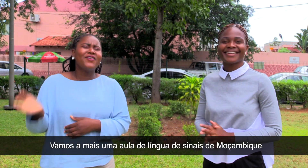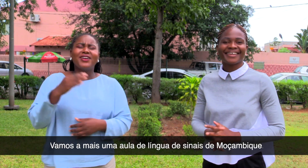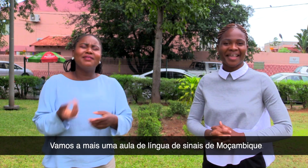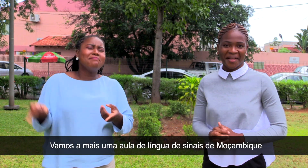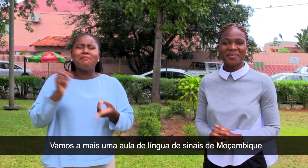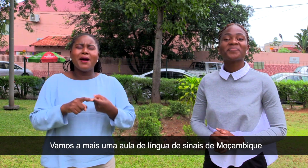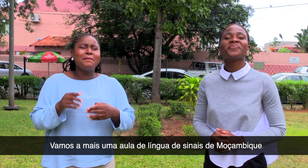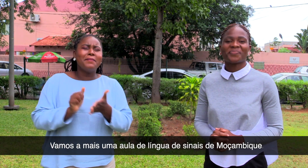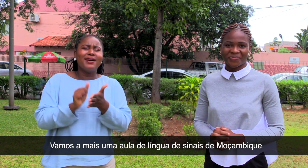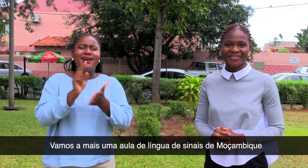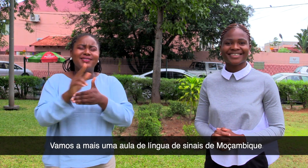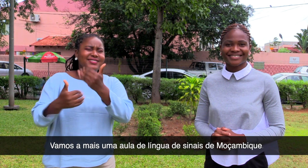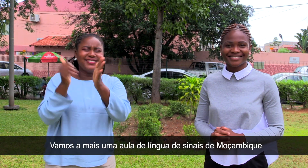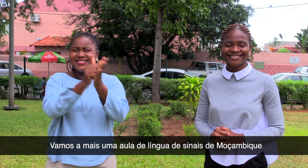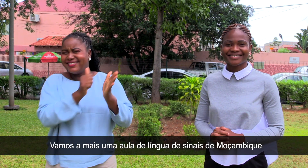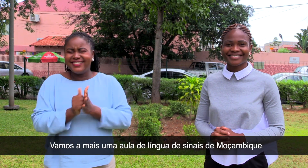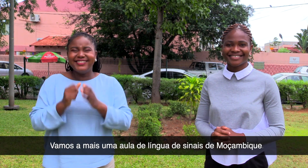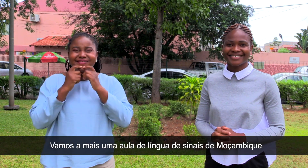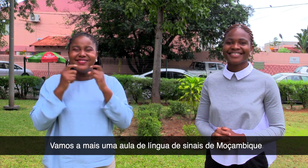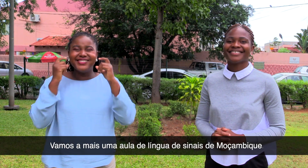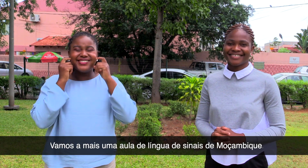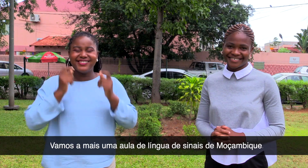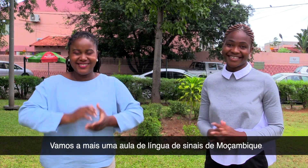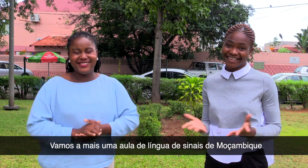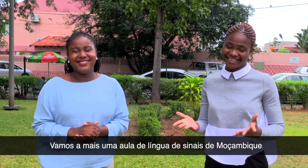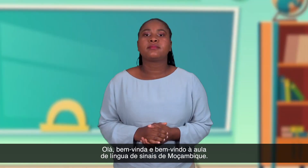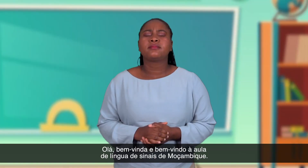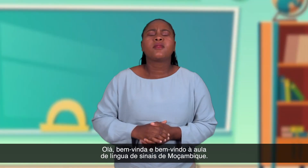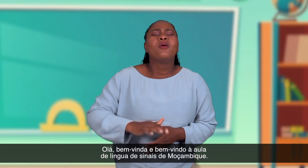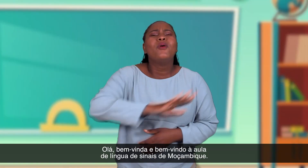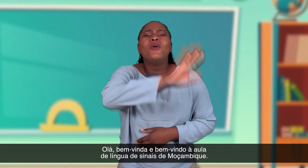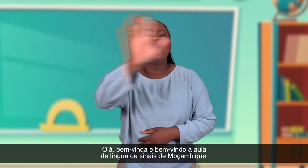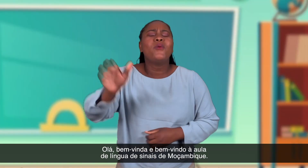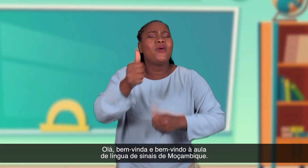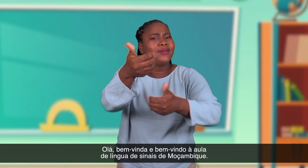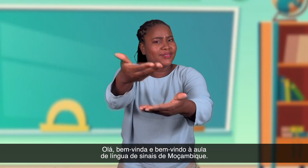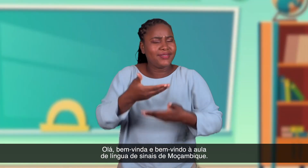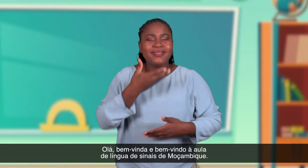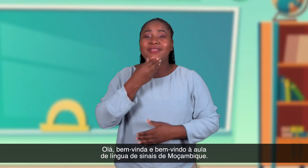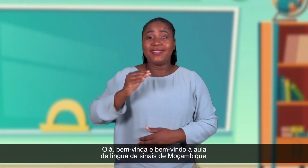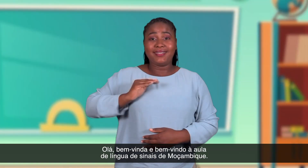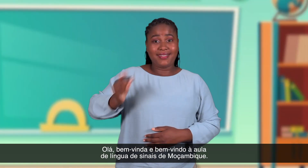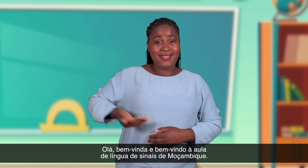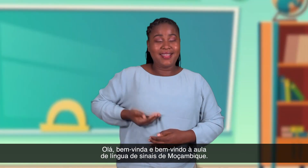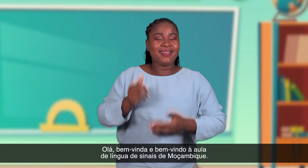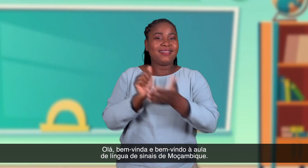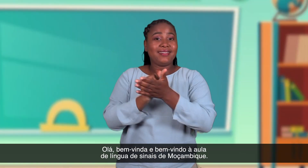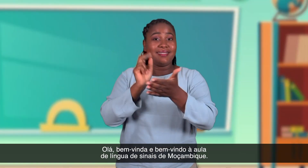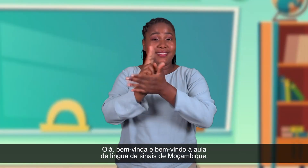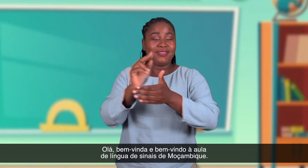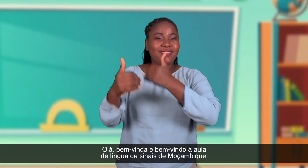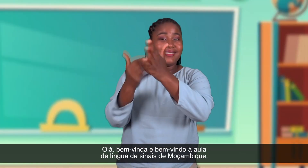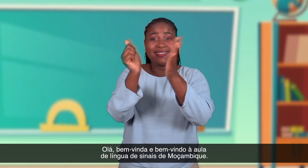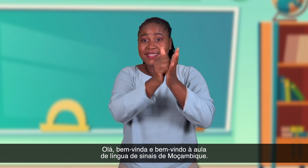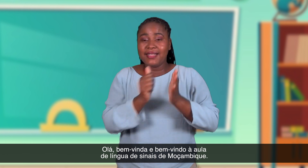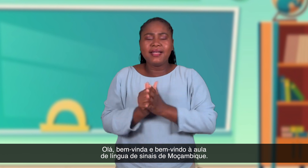Vamos a mais uma aula de Língua de Sinais de Moçambique. Olá, bem-vindo e bem-vinda à aula de Língua